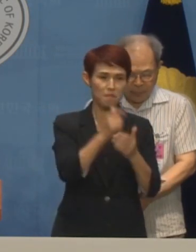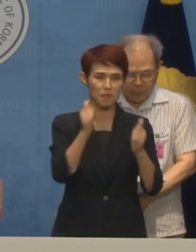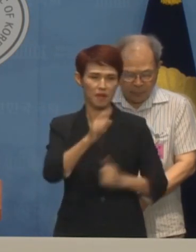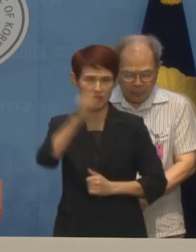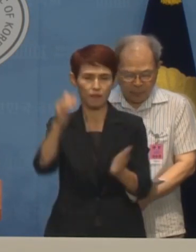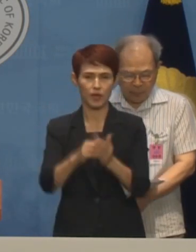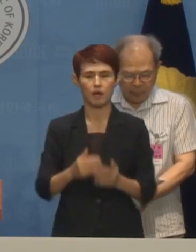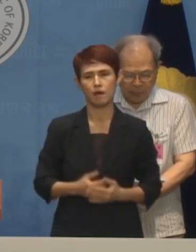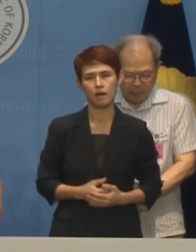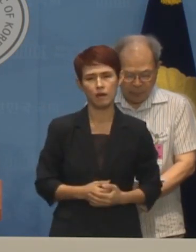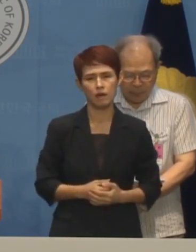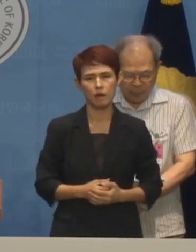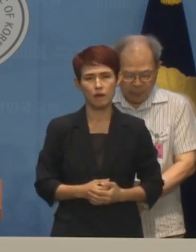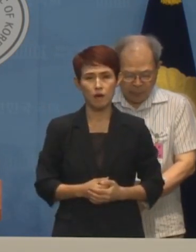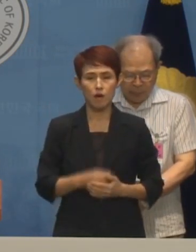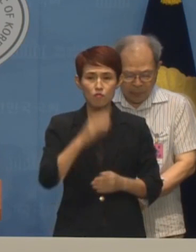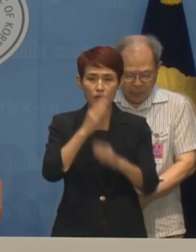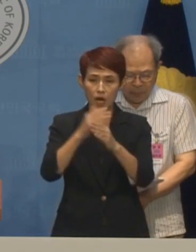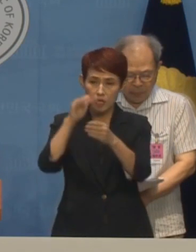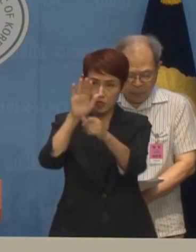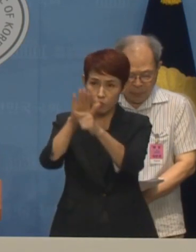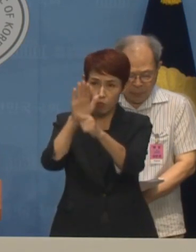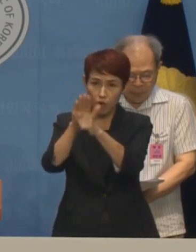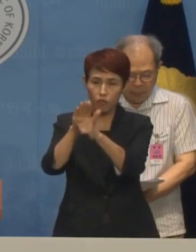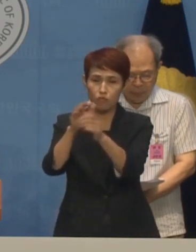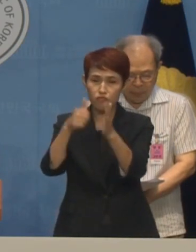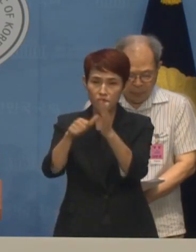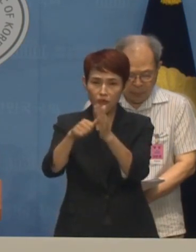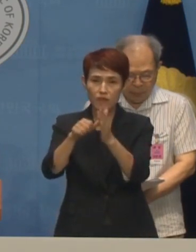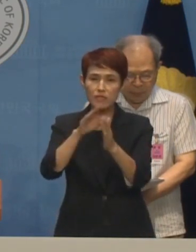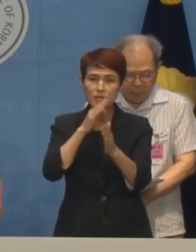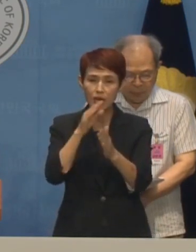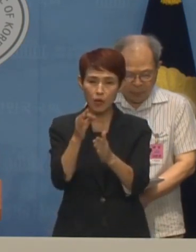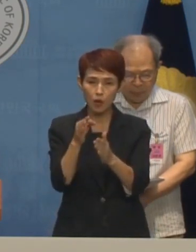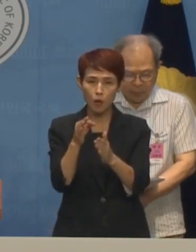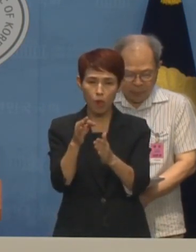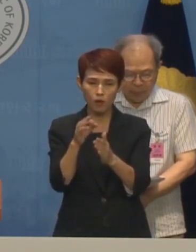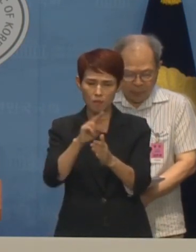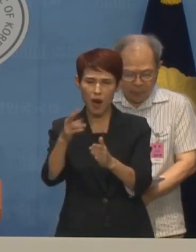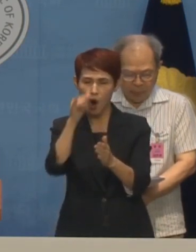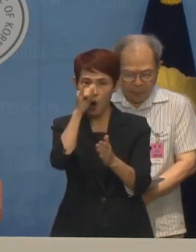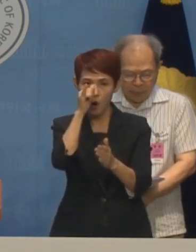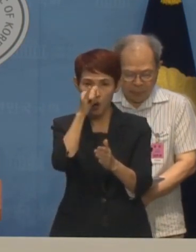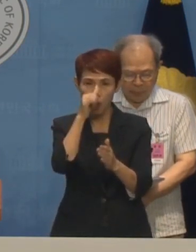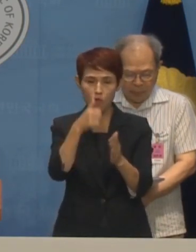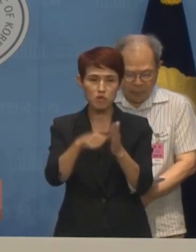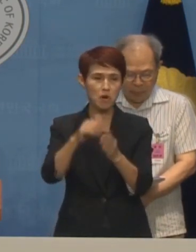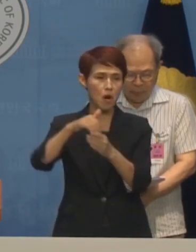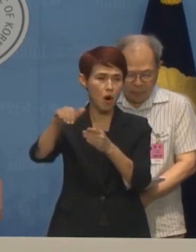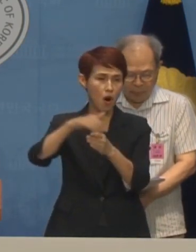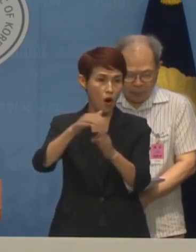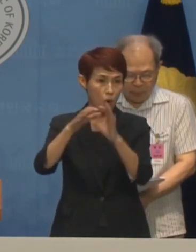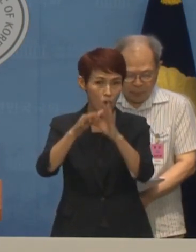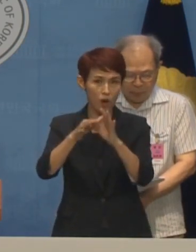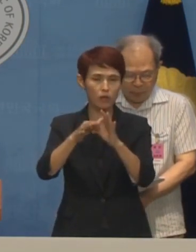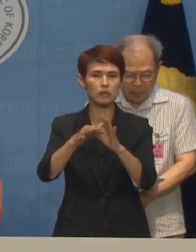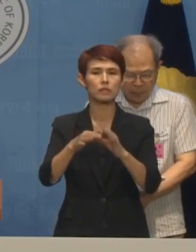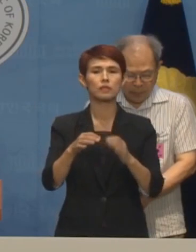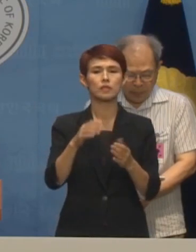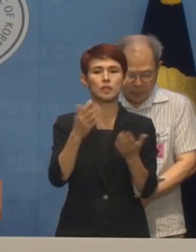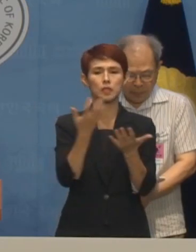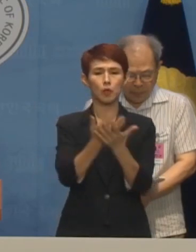지원하는 물품의 실제 가격을 부풀리고 물품 대금을 업체에 지급한 것처럼 서류를 조작한 혐의로